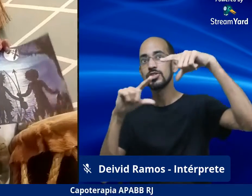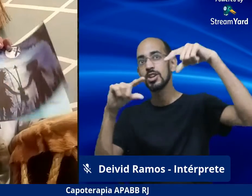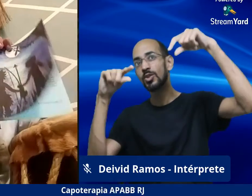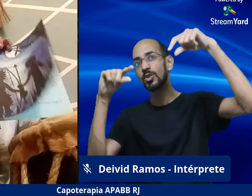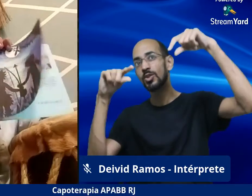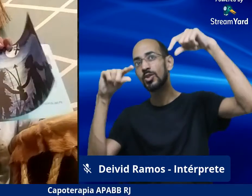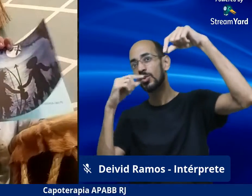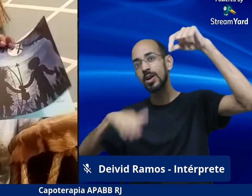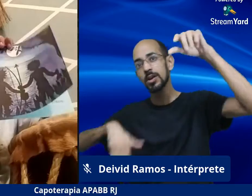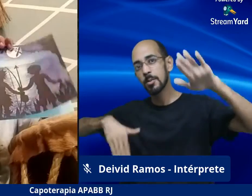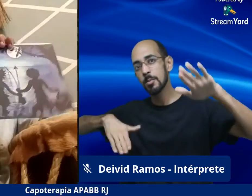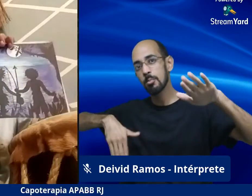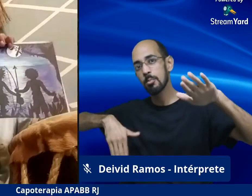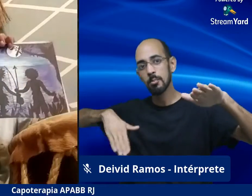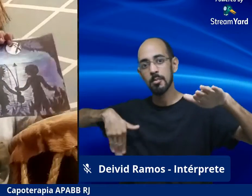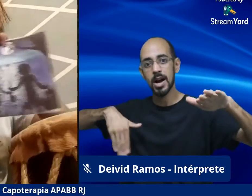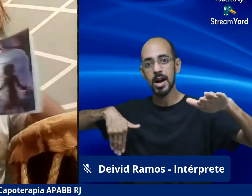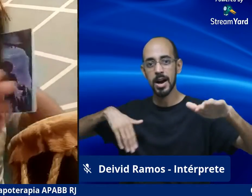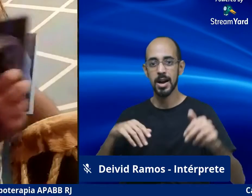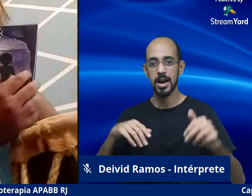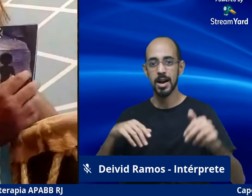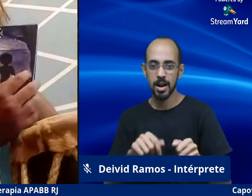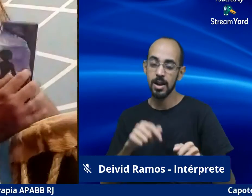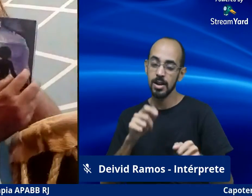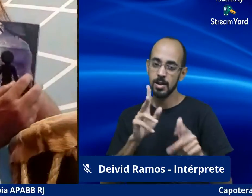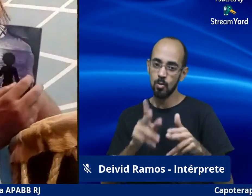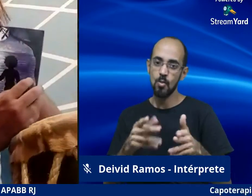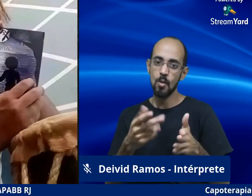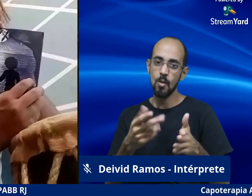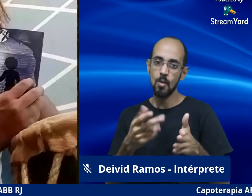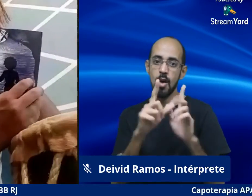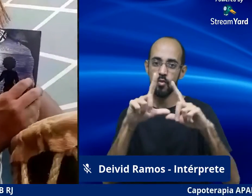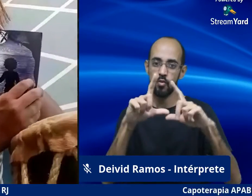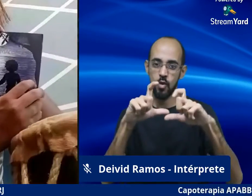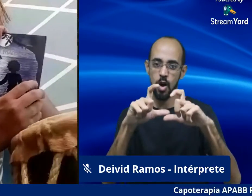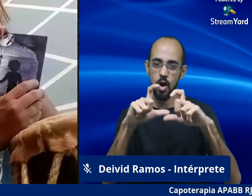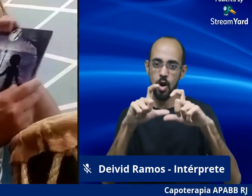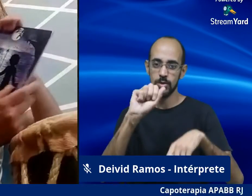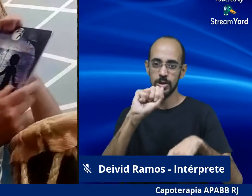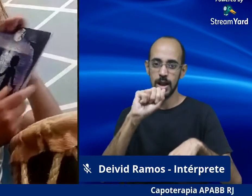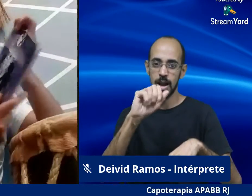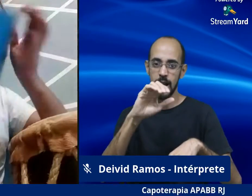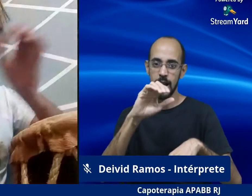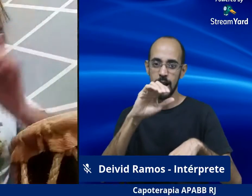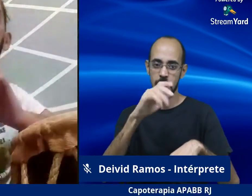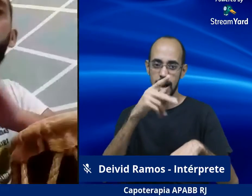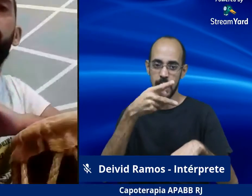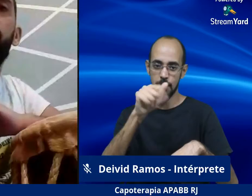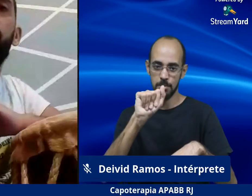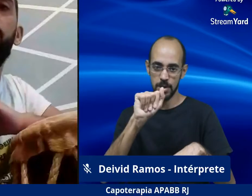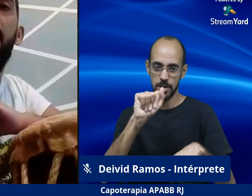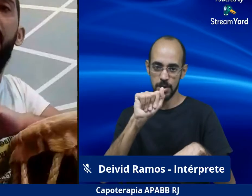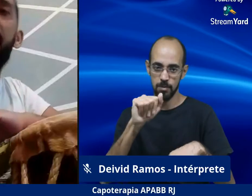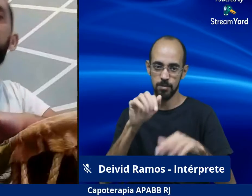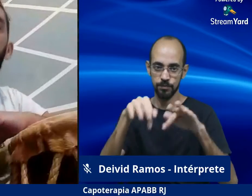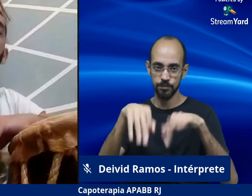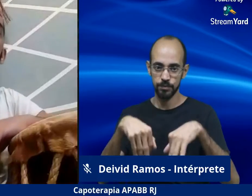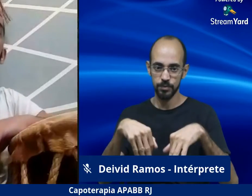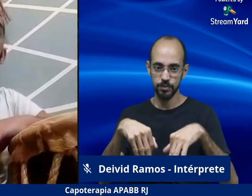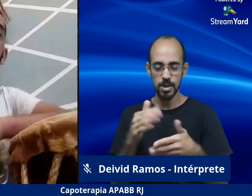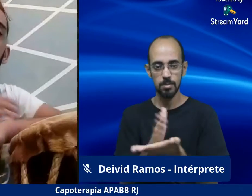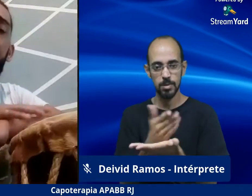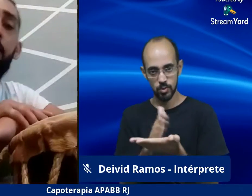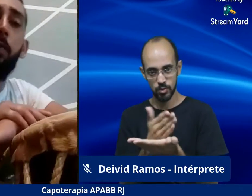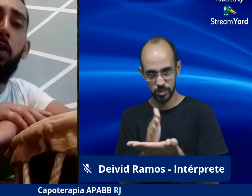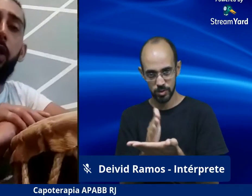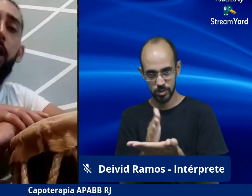A mesma imagem da capa. A mesma imagem da capa é essa que termina. Então, essa